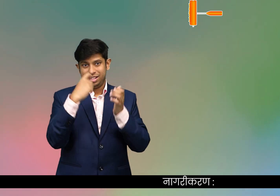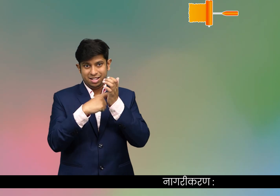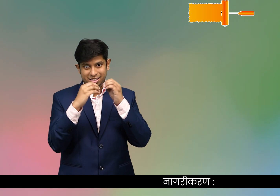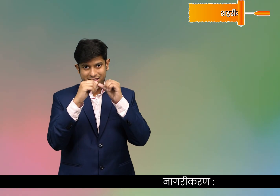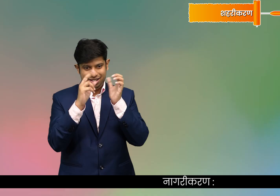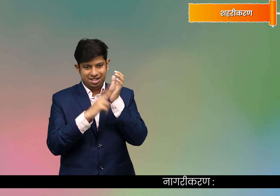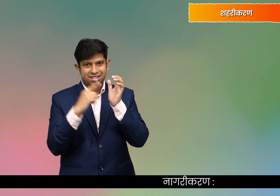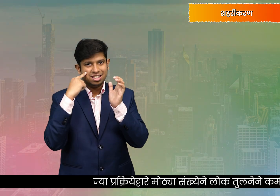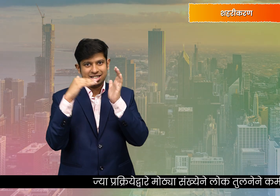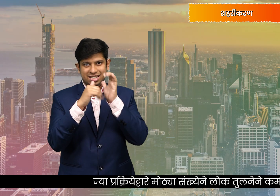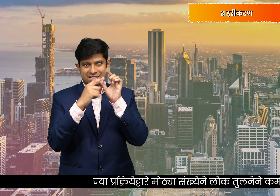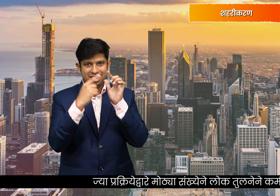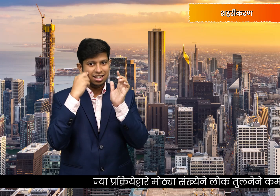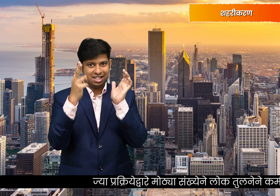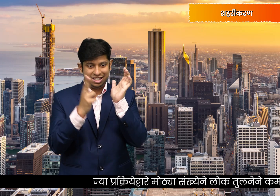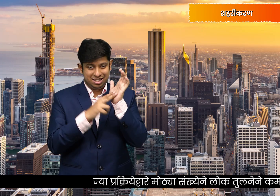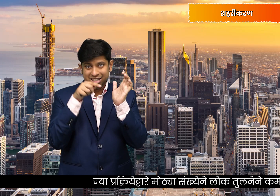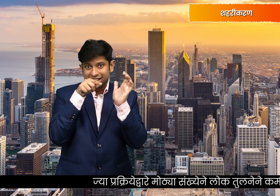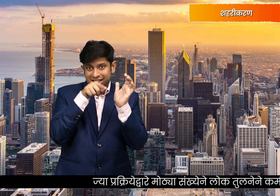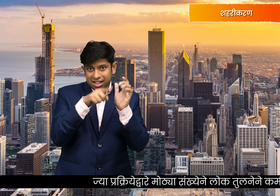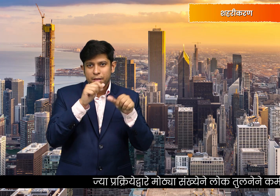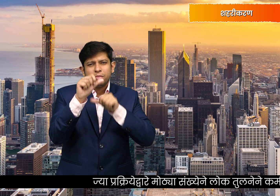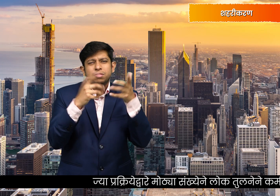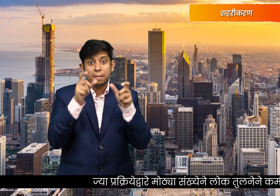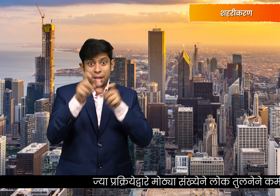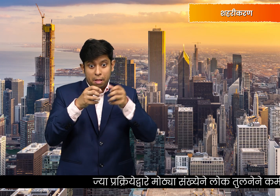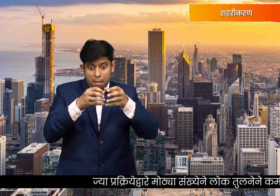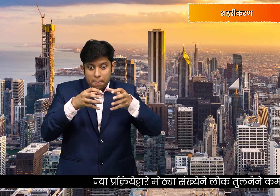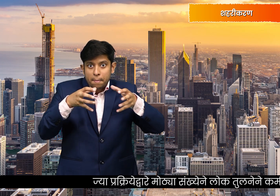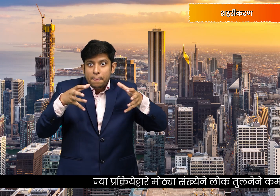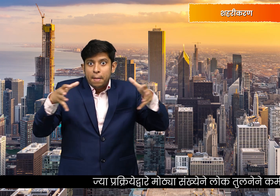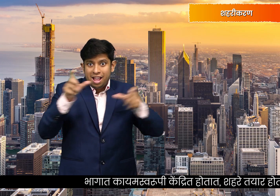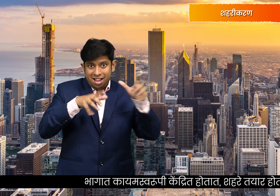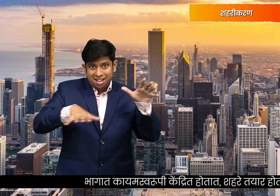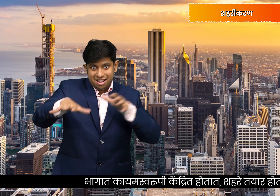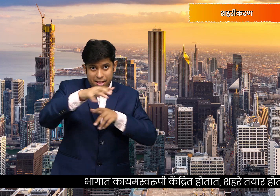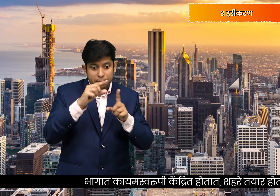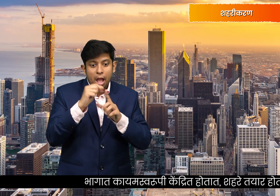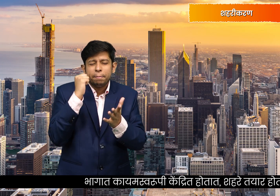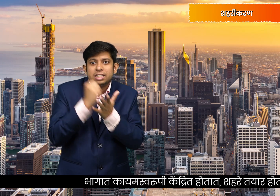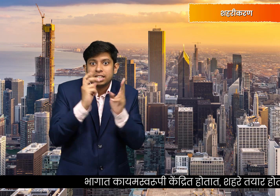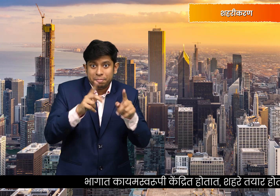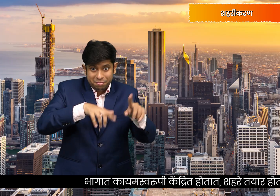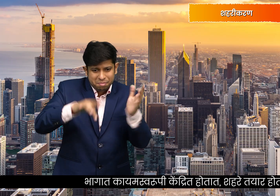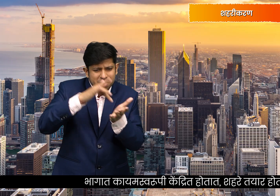नागरीकरण. ज्या प्रक्रियेद्वारे मोठ्या संख्येने लोक तुलनेने कमी भागात कायमस्वरूपी केंद्रित